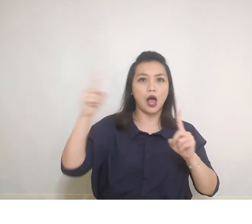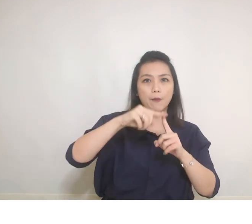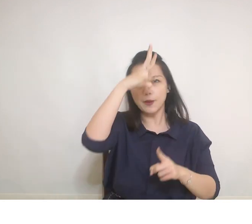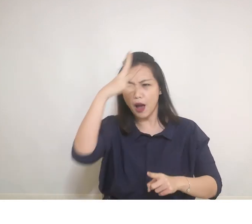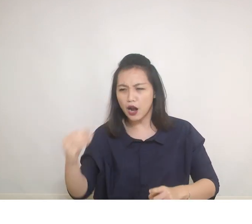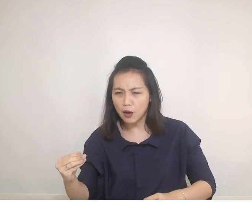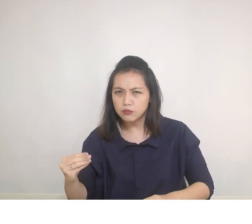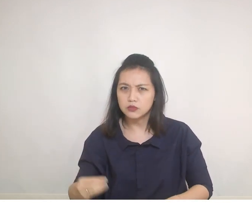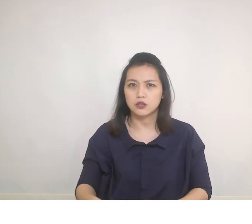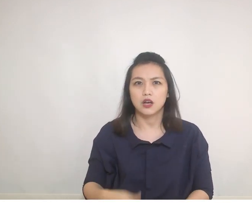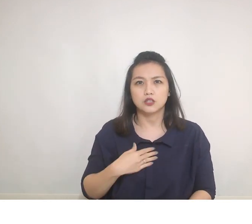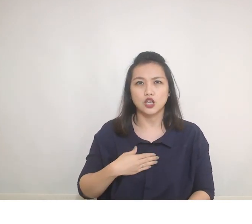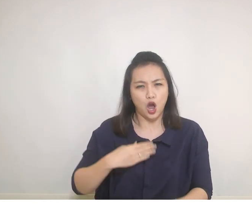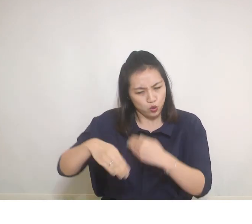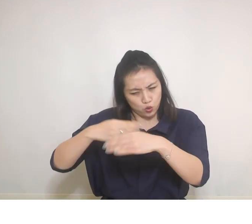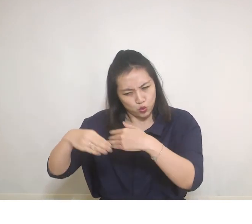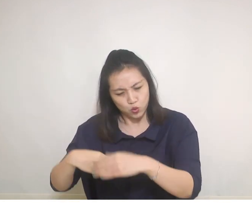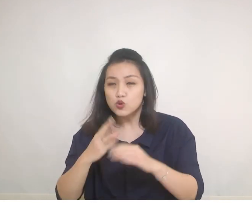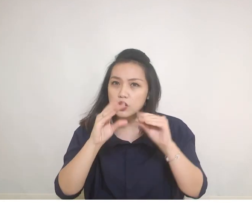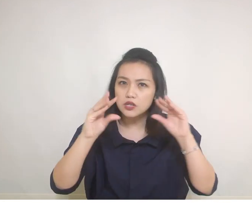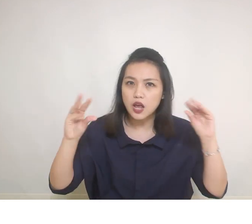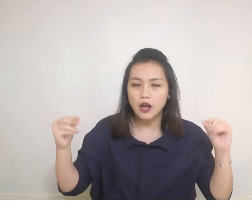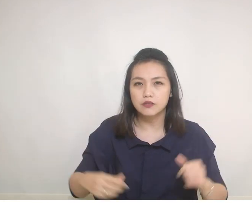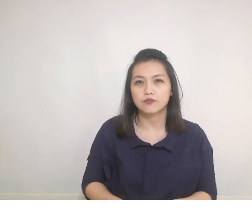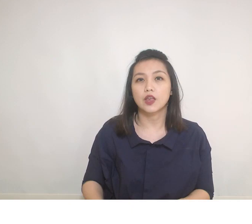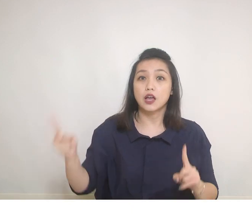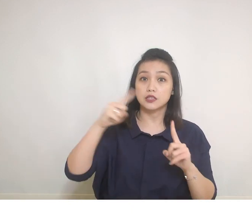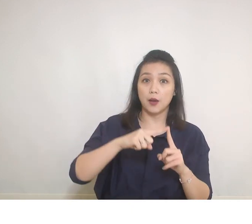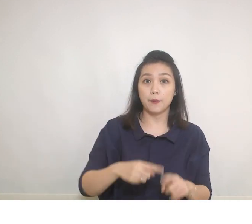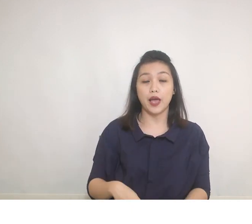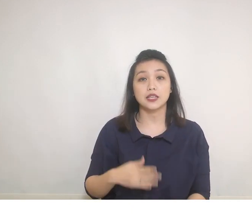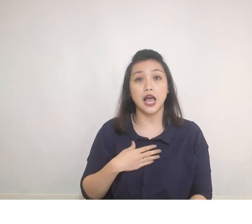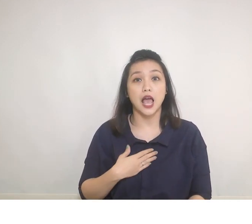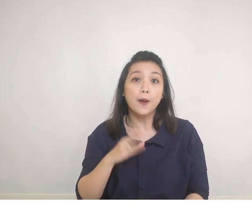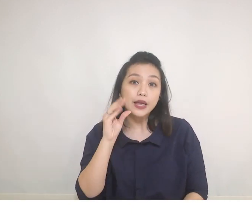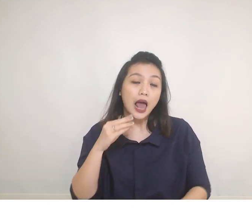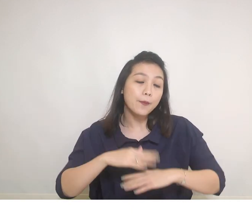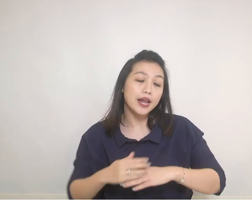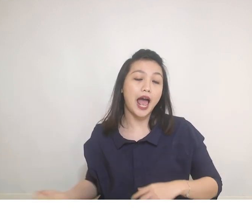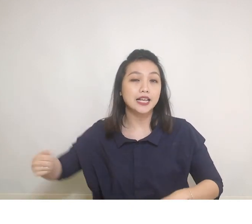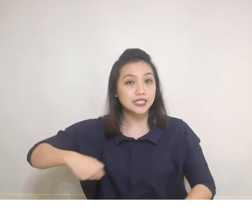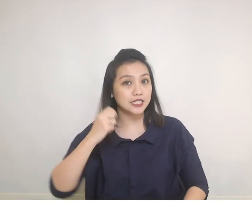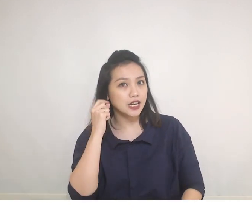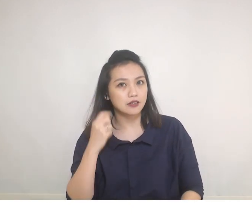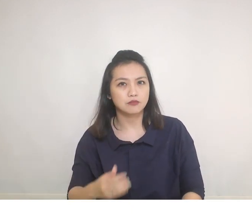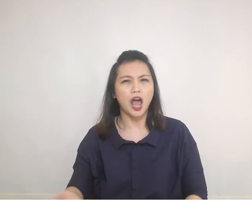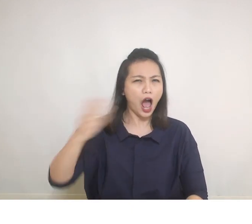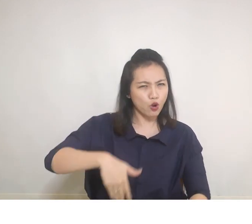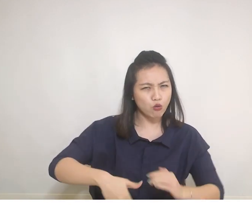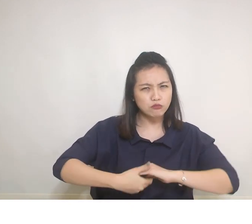tekuni pekerjaan itu dan sampai saya ini bicara ke istri, saya sepakat. Oke, kita kejar ini